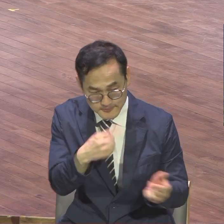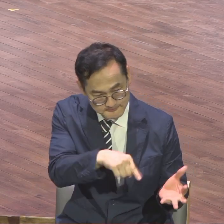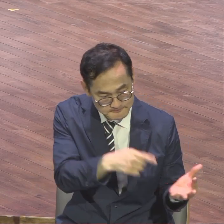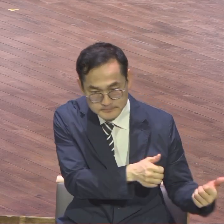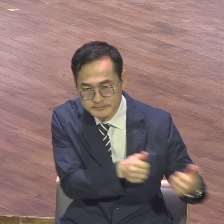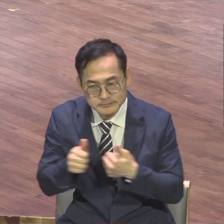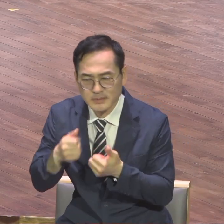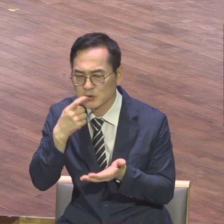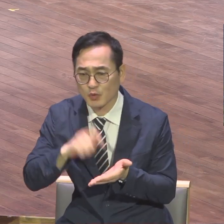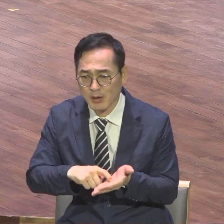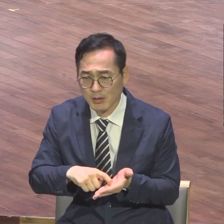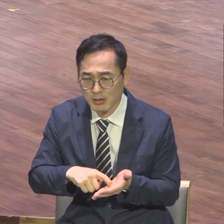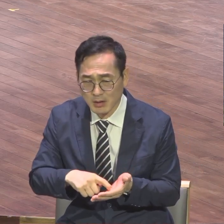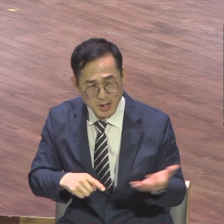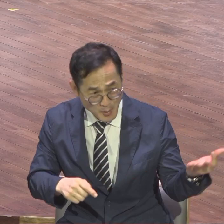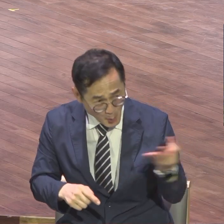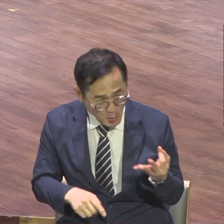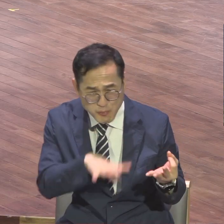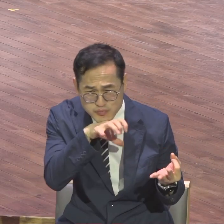전도회 여러분 아시겠어요?